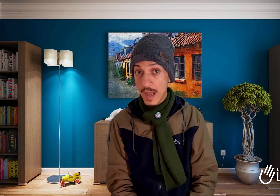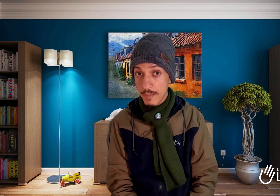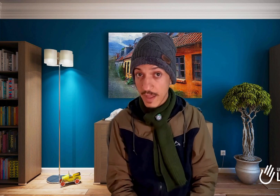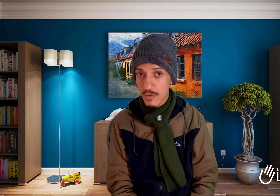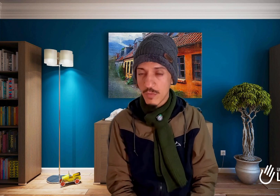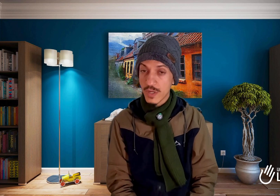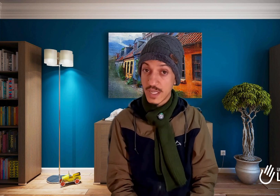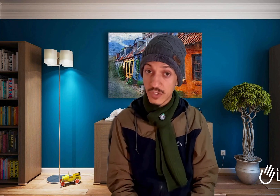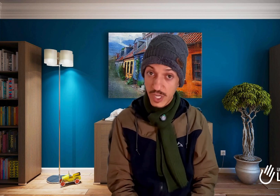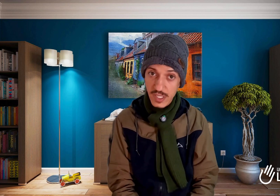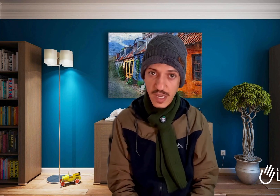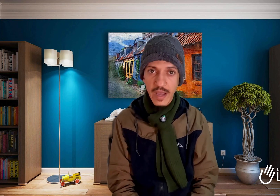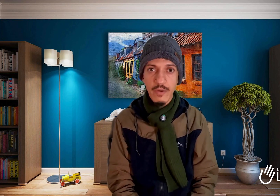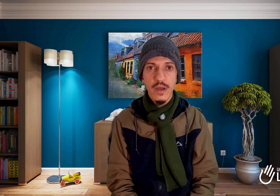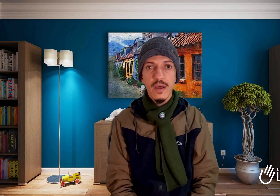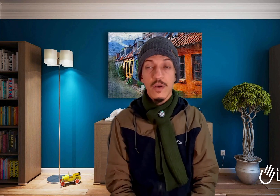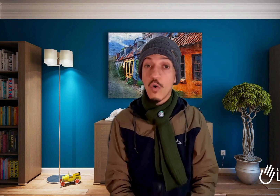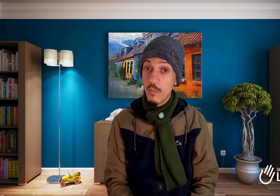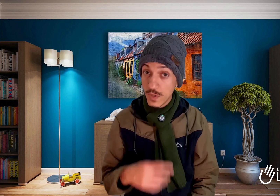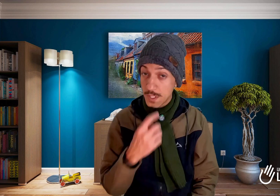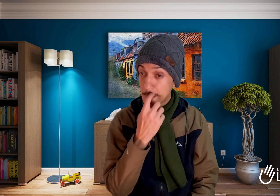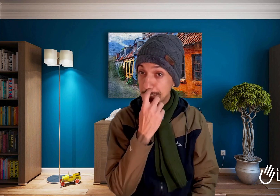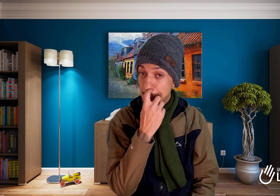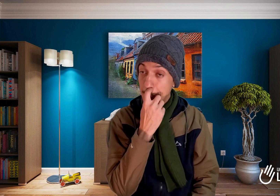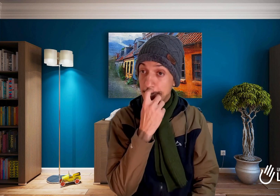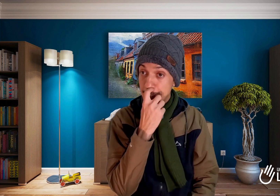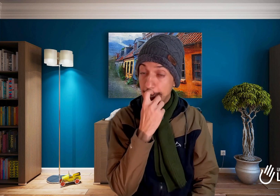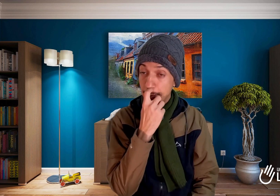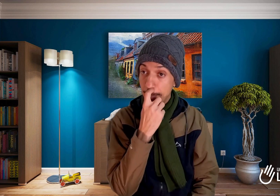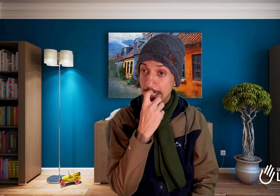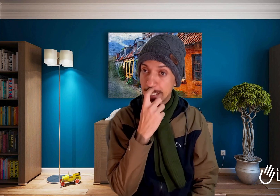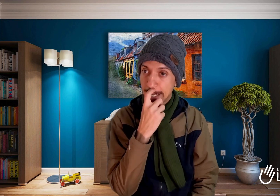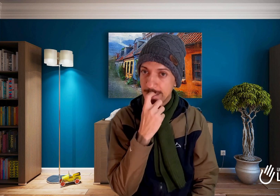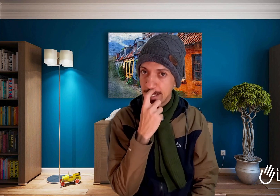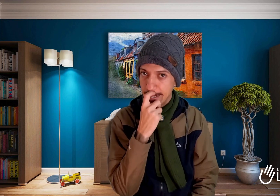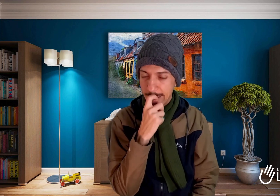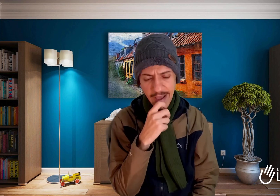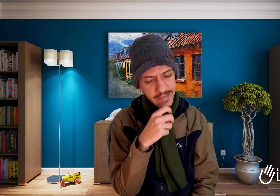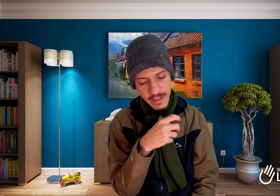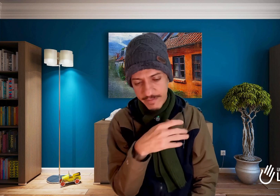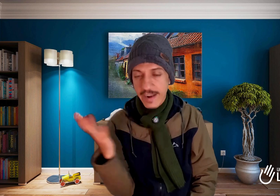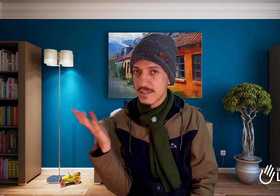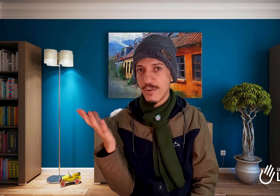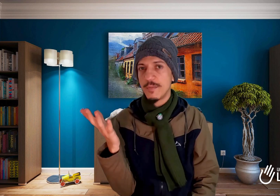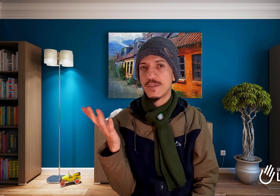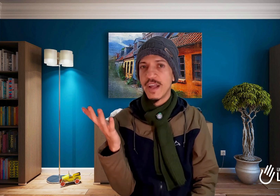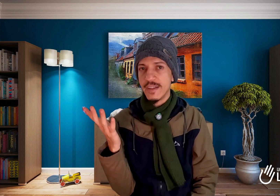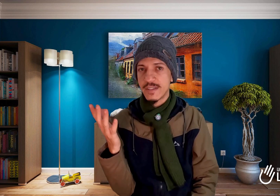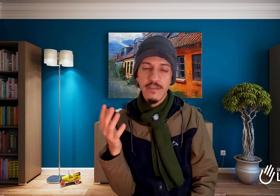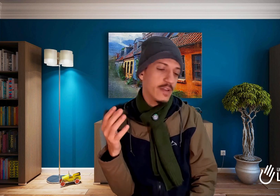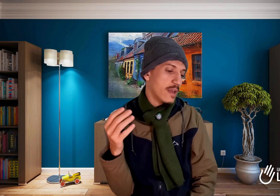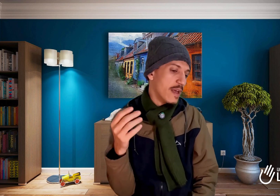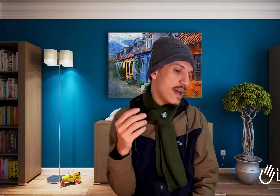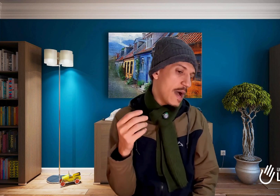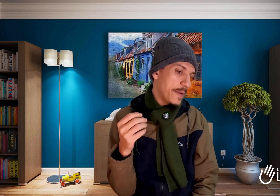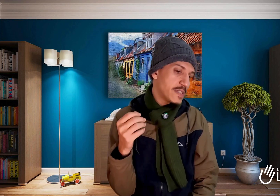mapeamento, no processo de ensaio, com músicas que seriam apresentadas ali. Aí tem várias formas diferentes. Teve